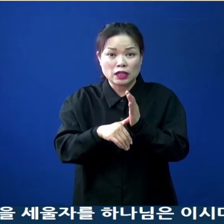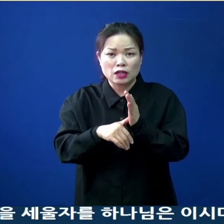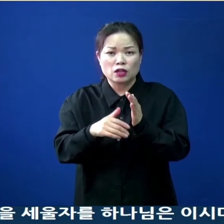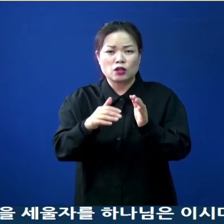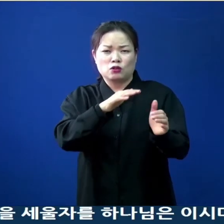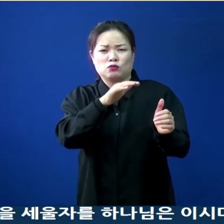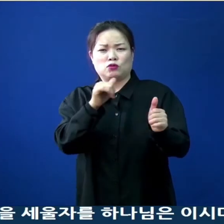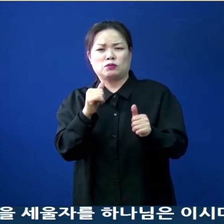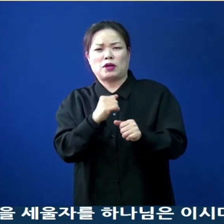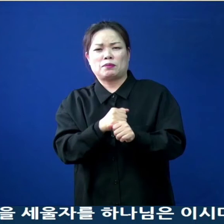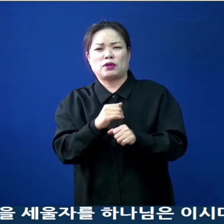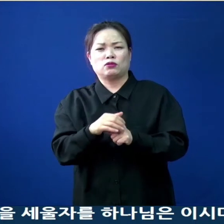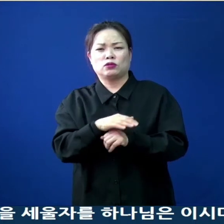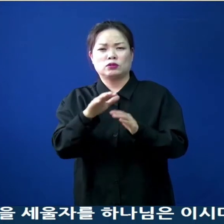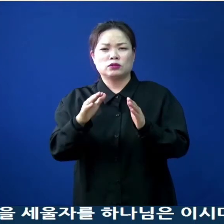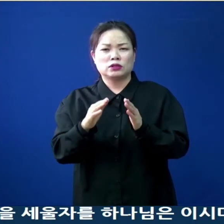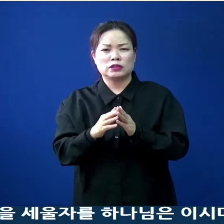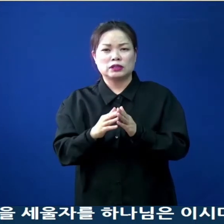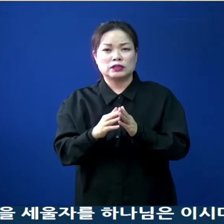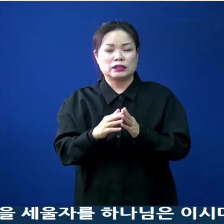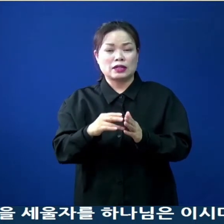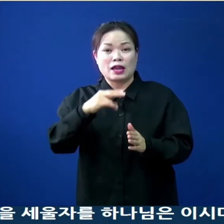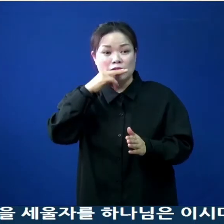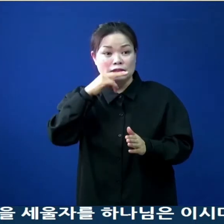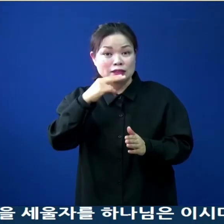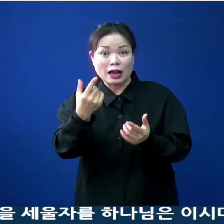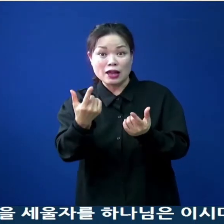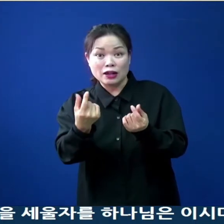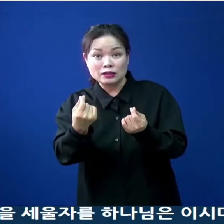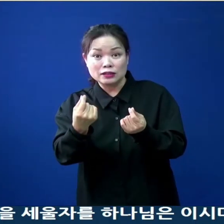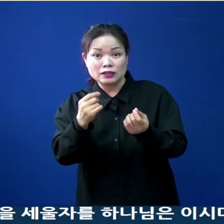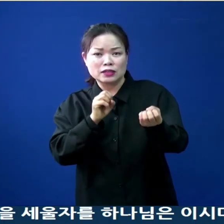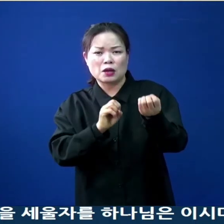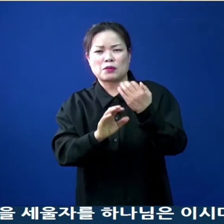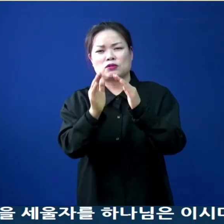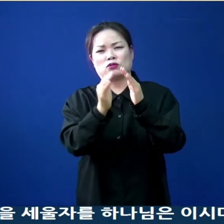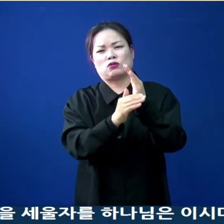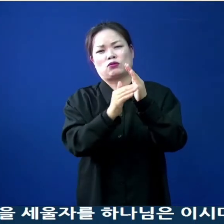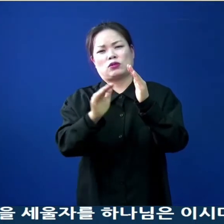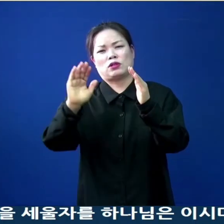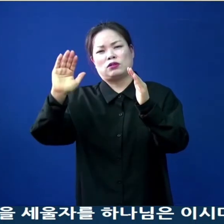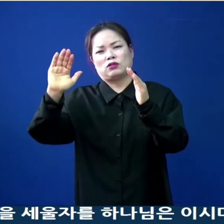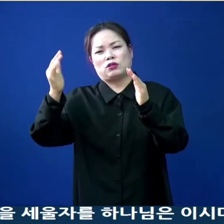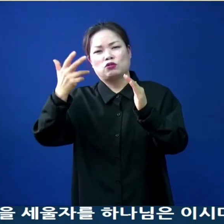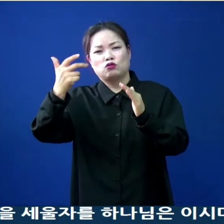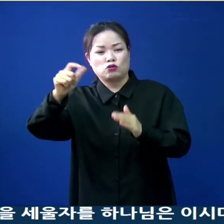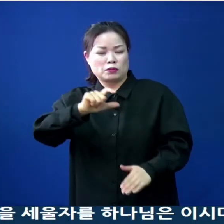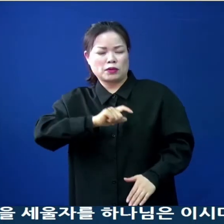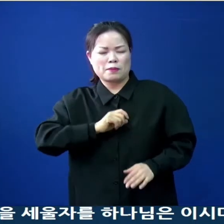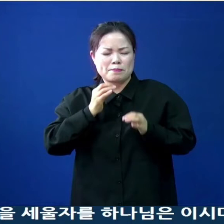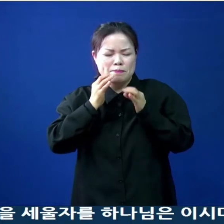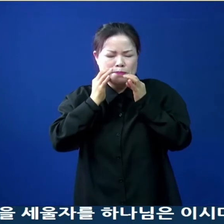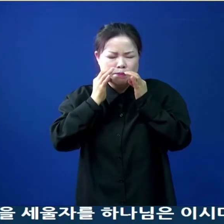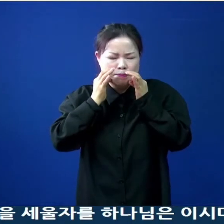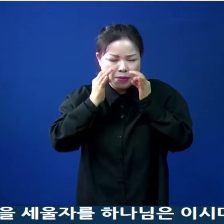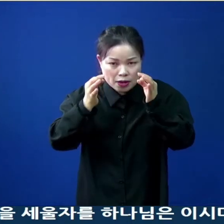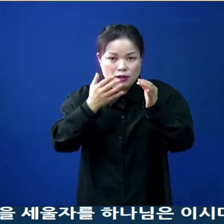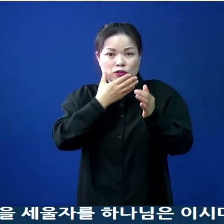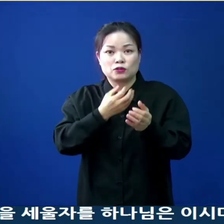부름 앞에 우리 모두 이사야와 같이 답할 수 있는 성도가 될 수 있기를 주님의 이름으로 간절히